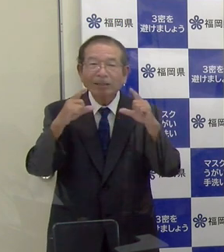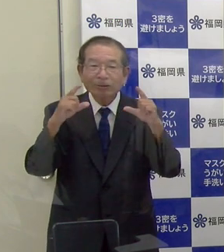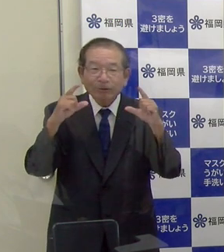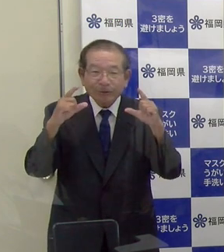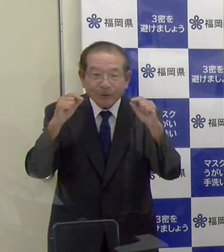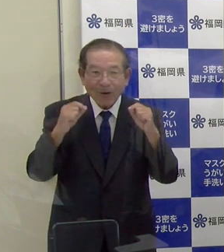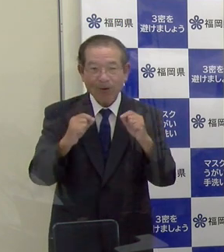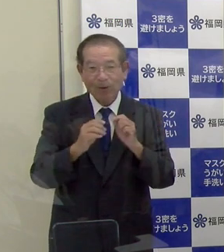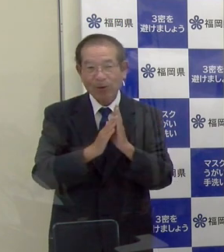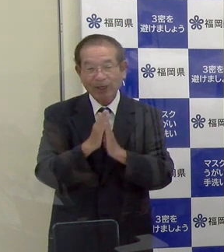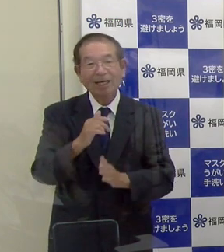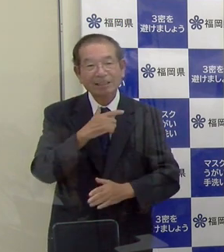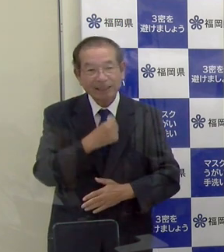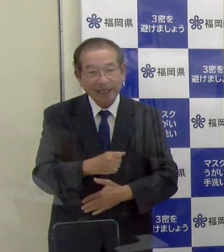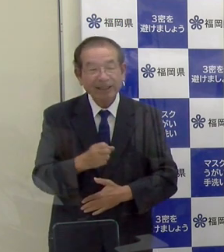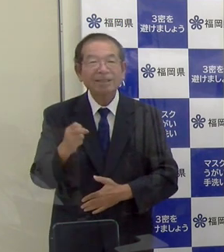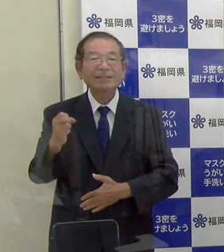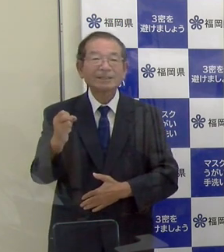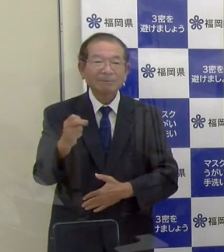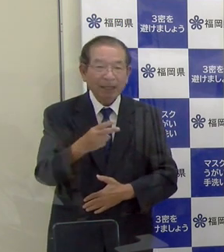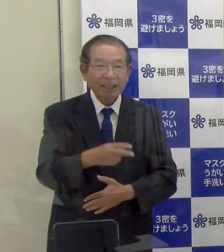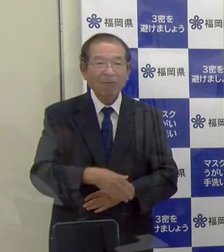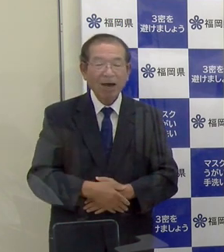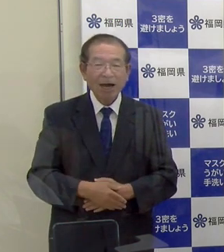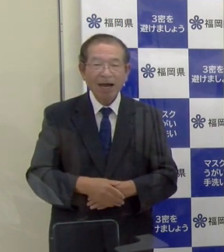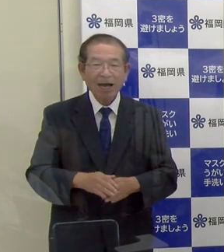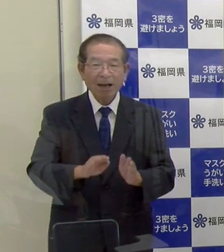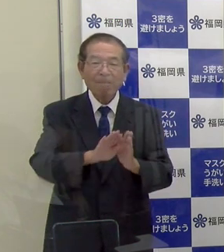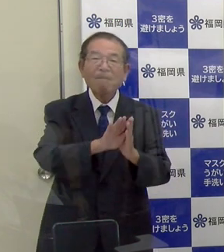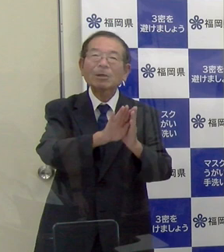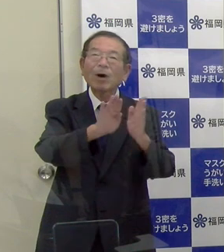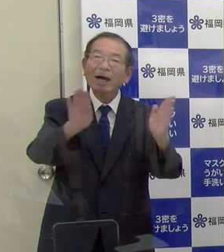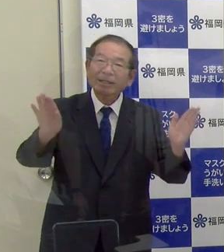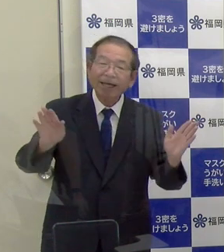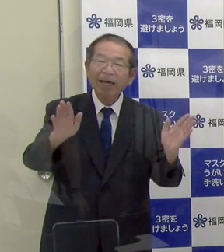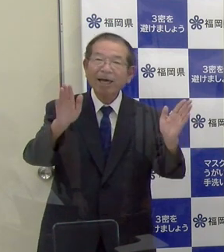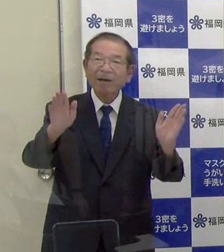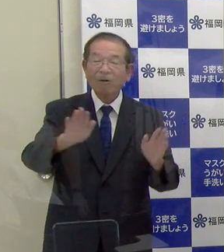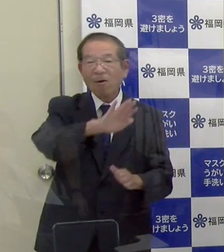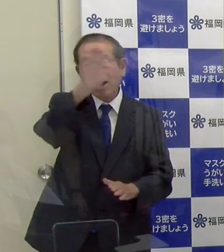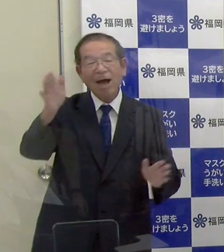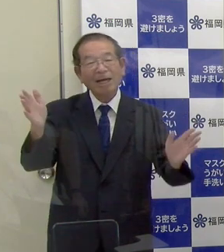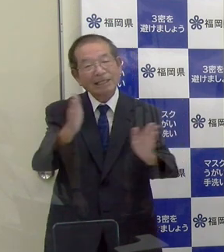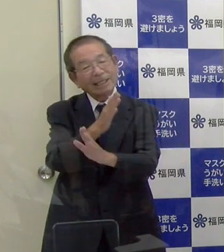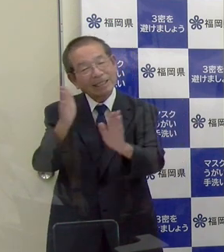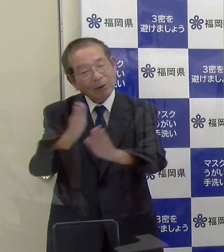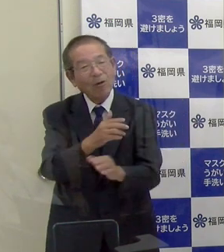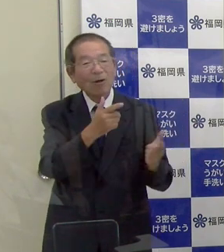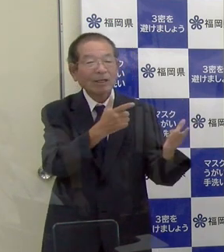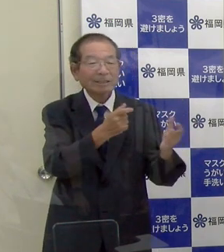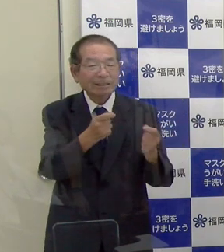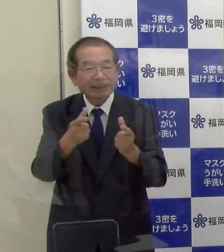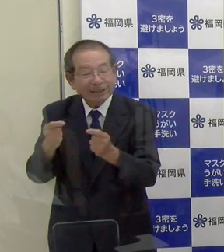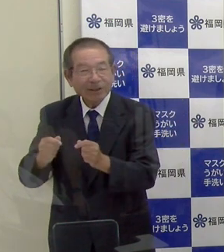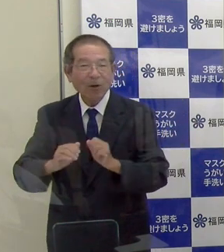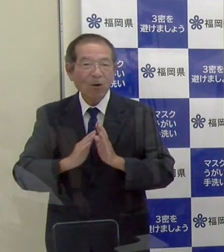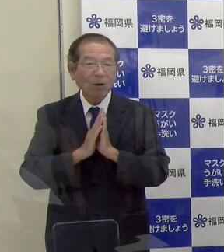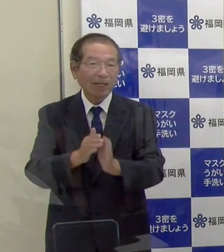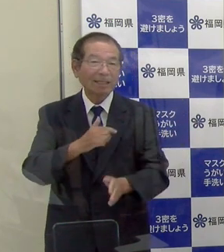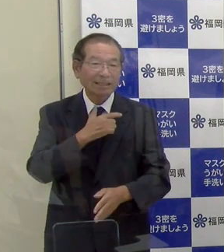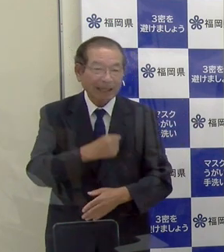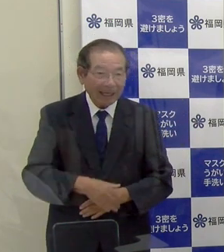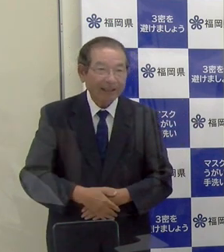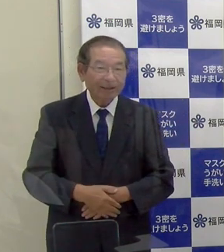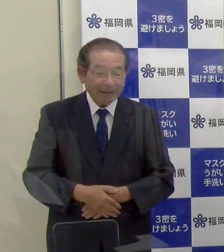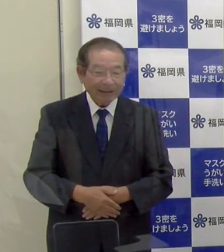して頂くあるいは窓を開けて換気を徹底していたこまめに行っていただくなど